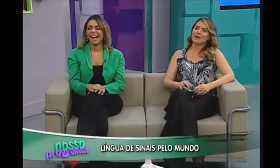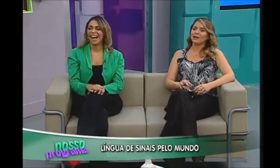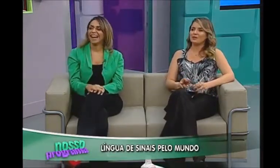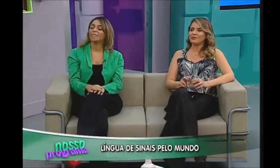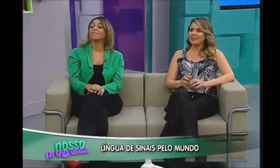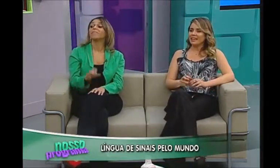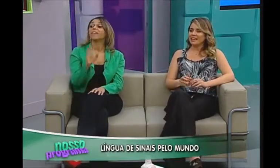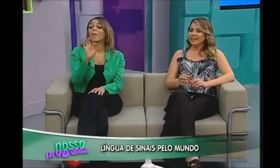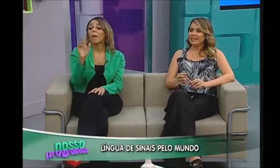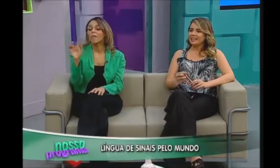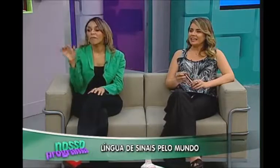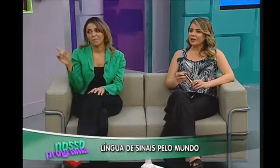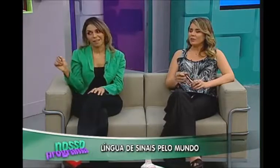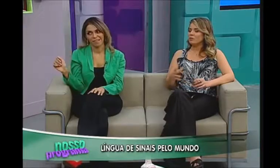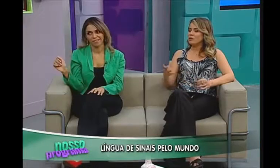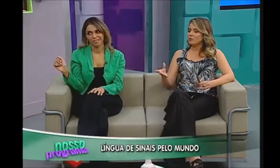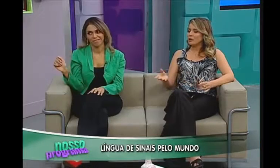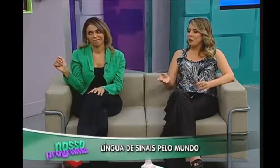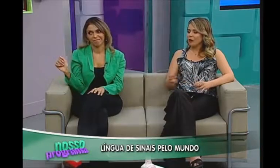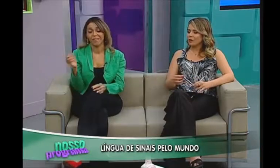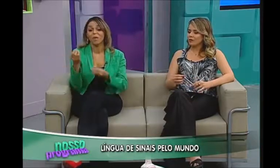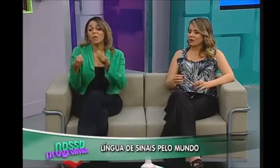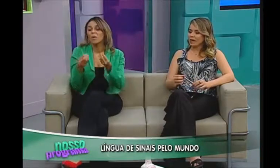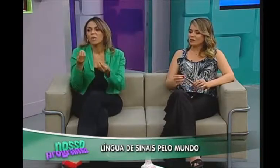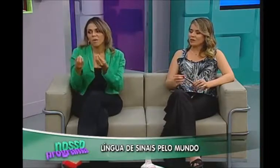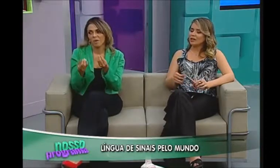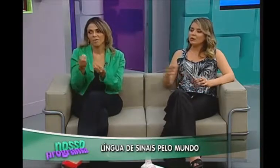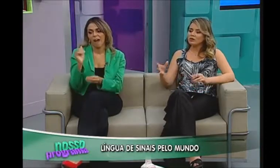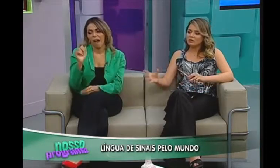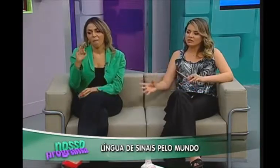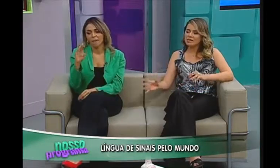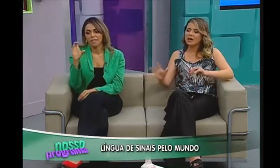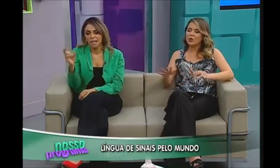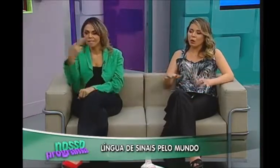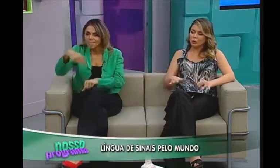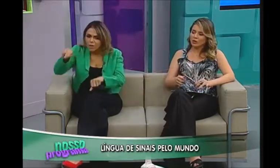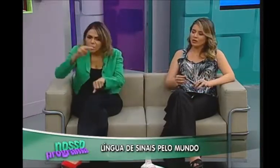alfabeto, ele é o alfabeto manual, né, no caso, ele é universal ou não?